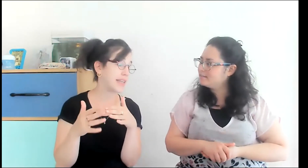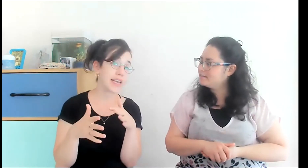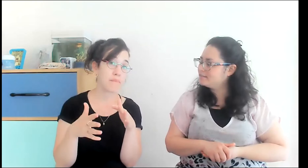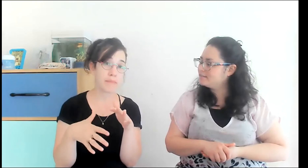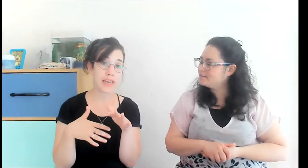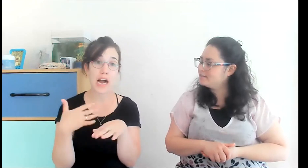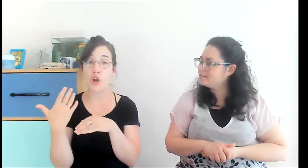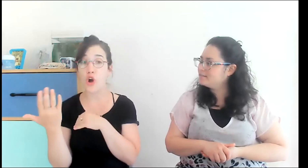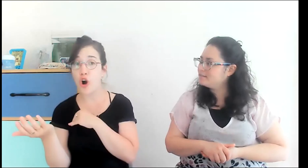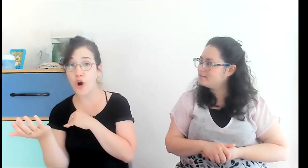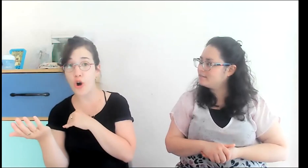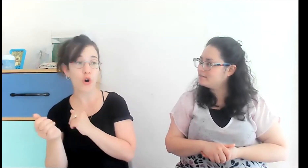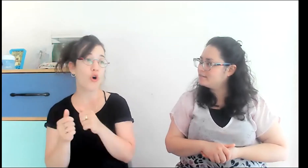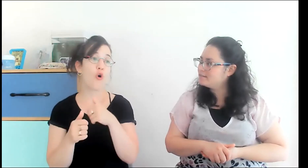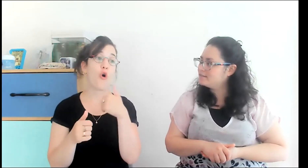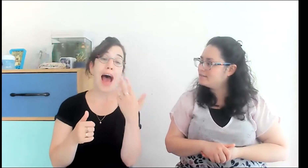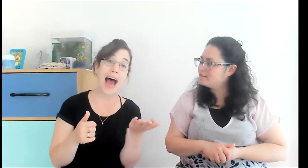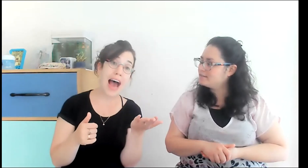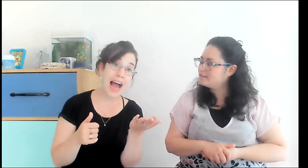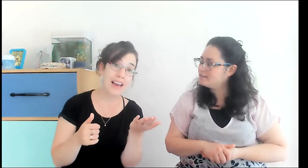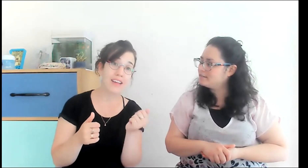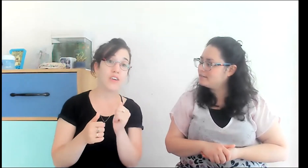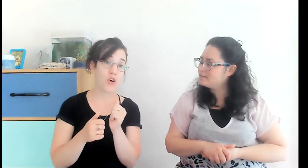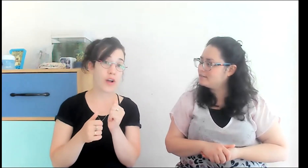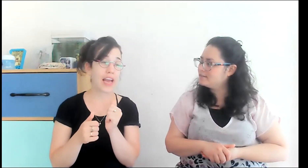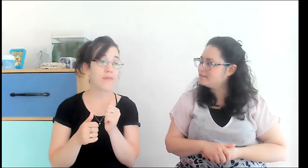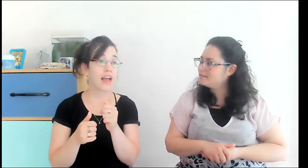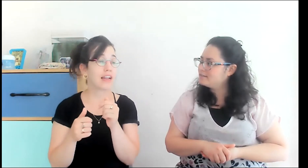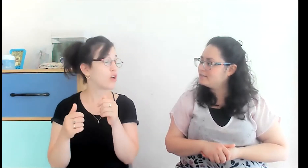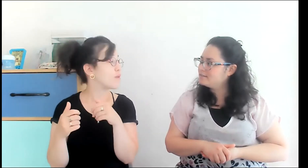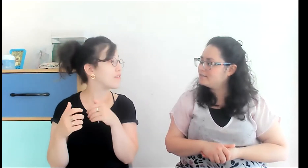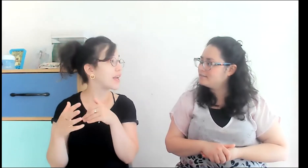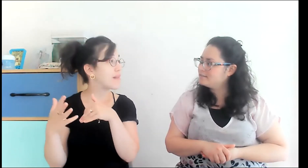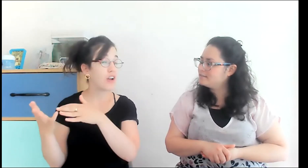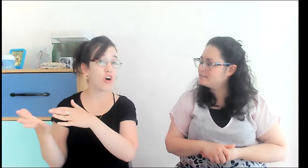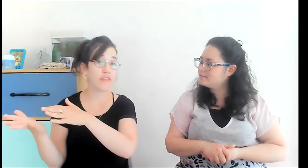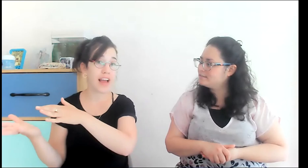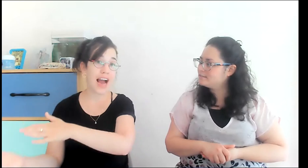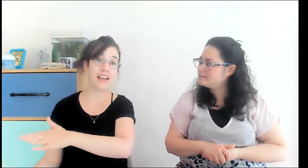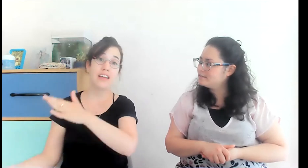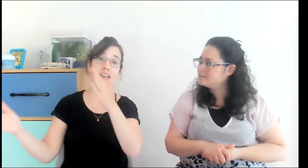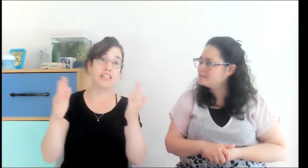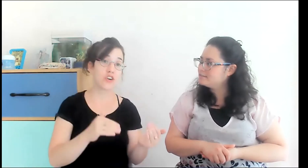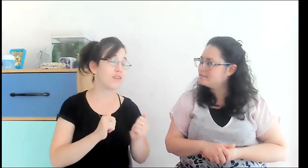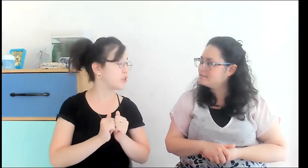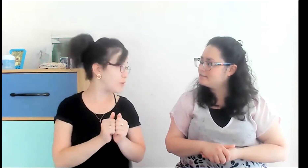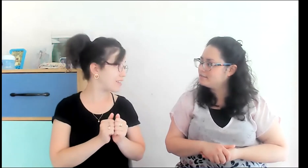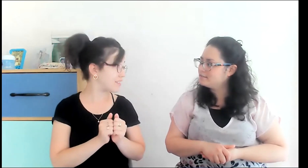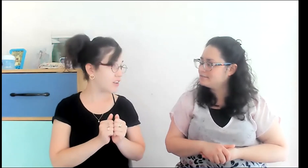שמתחילים במילה לא או על, אוקיי? אנחנו מעבירים את הלא והעל לסוף המשפט.